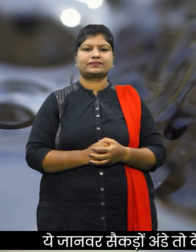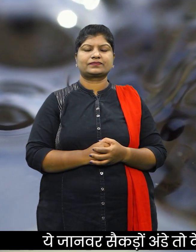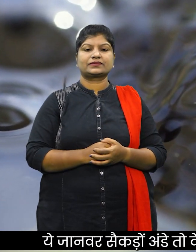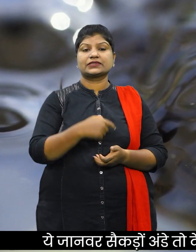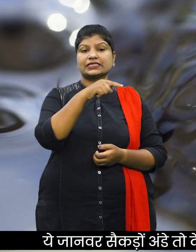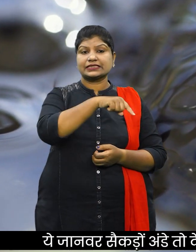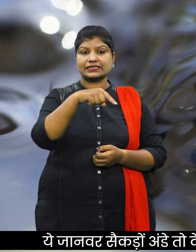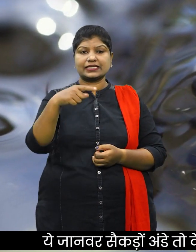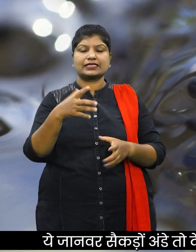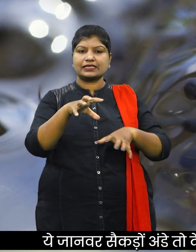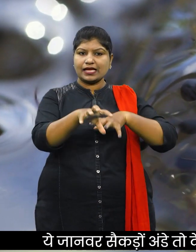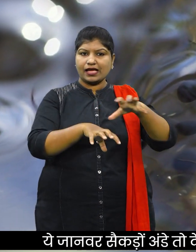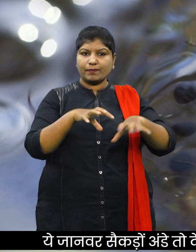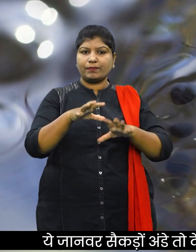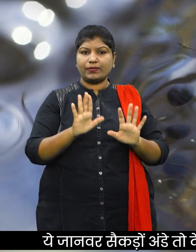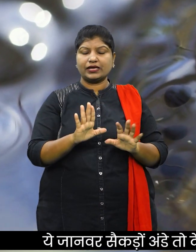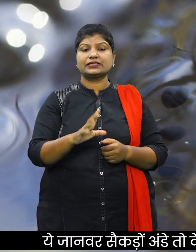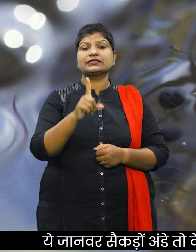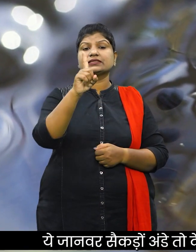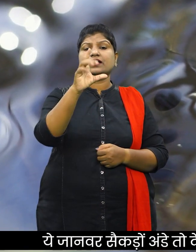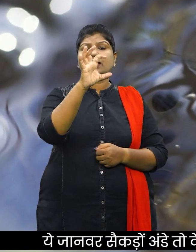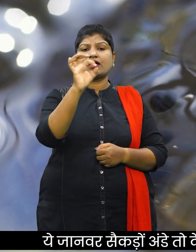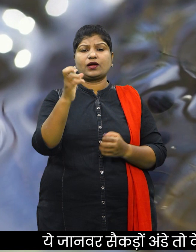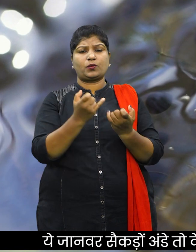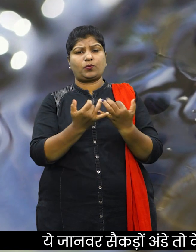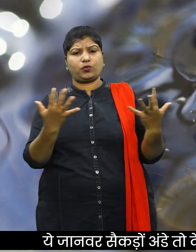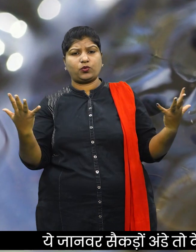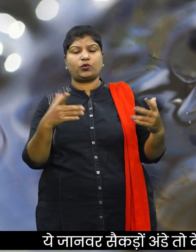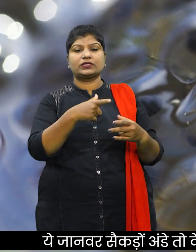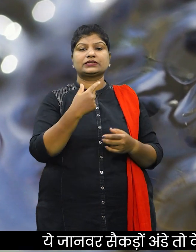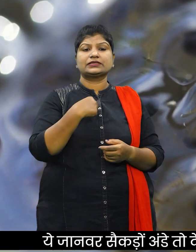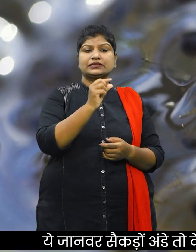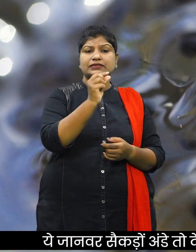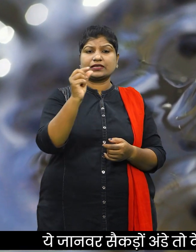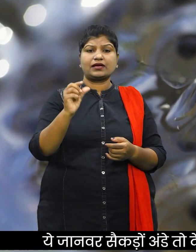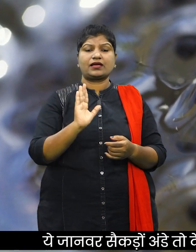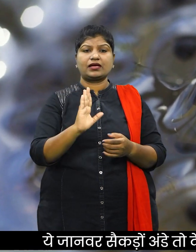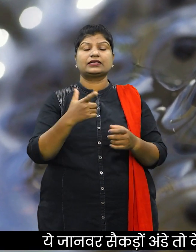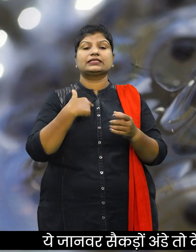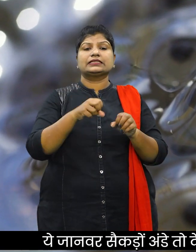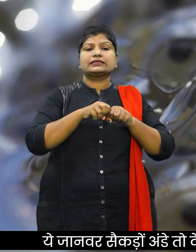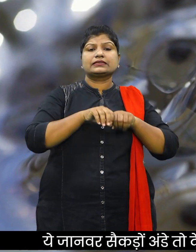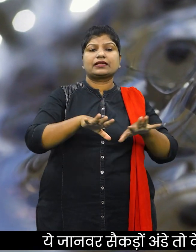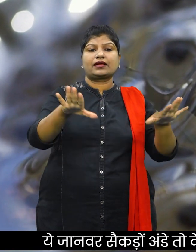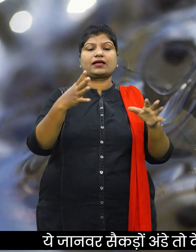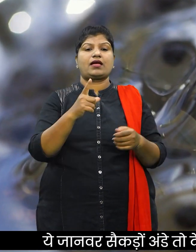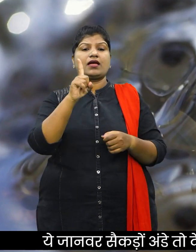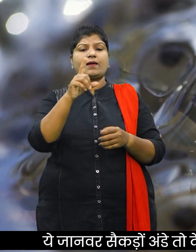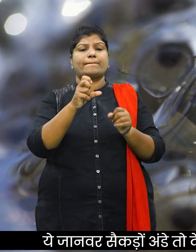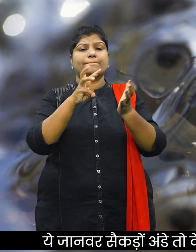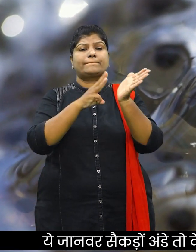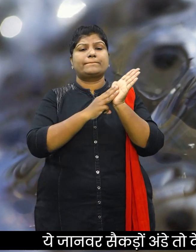ये जानवर सैकड़ों अंडे तो देते हैं और लाखों की संख्या में शुक्राणु भी छोड़ते हैं,